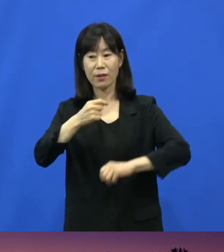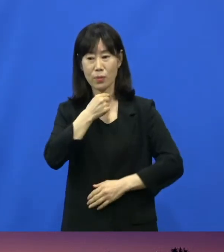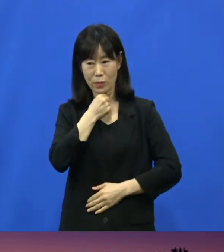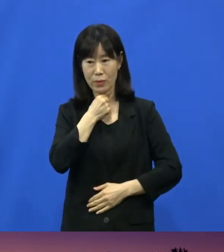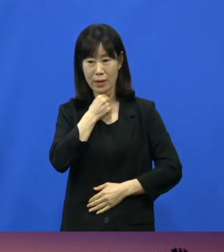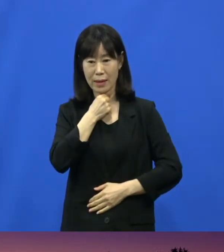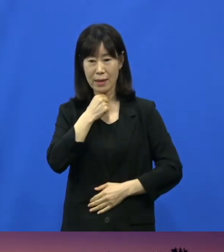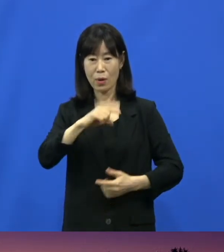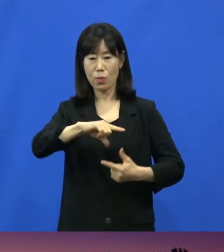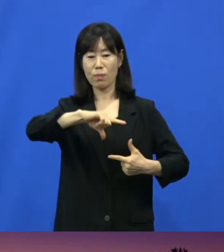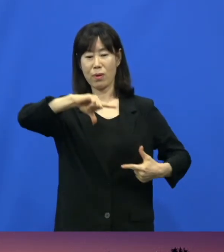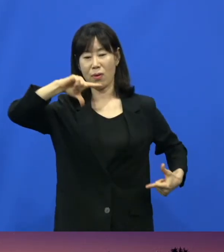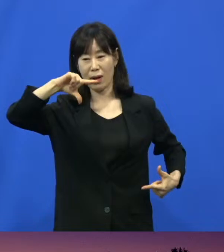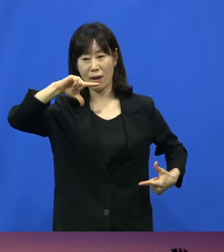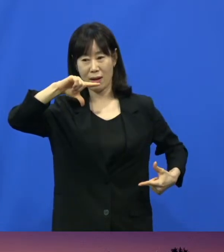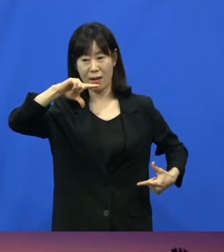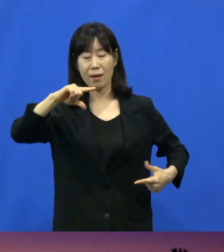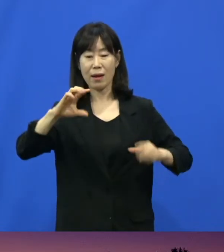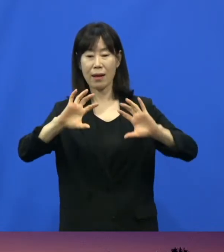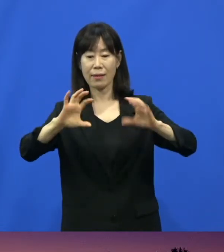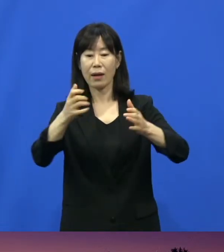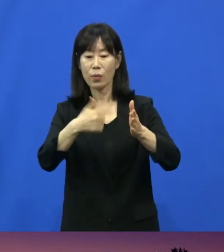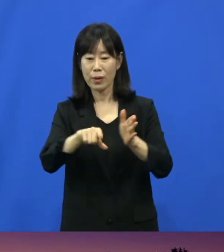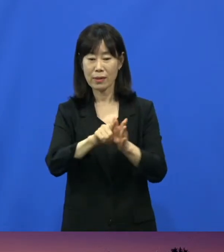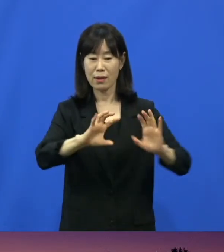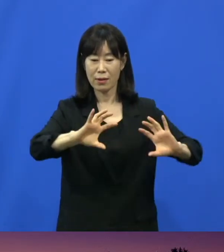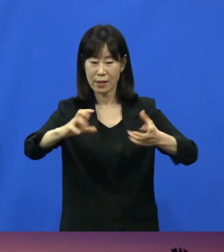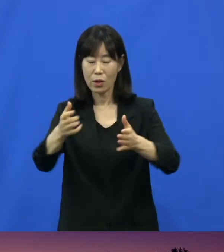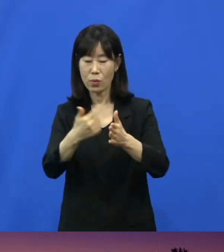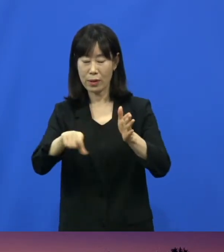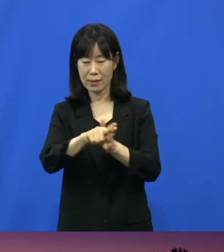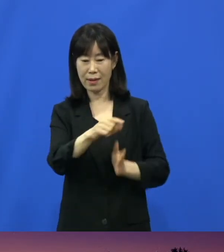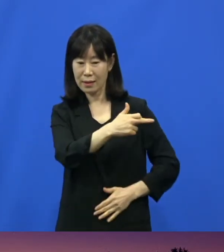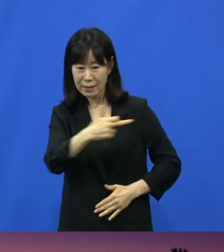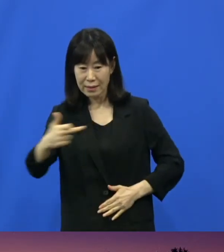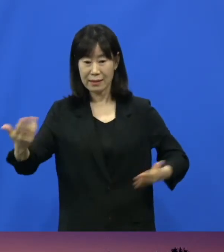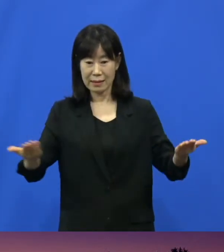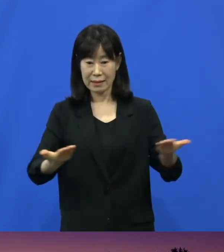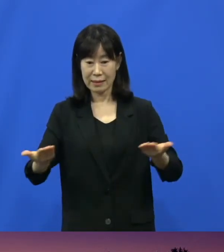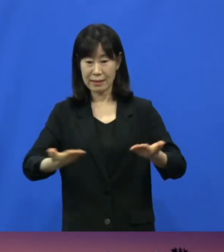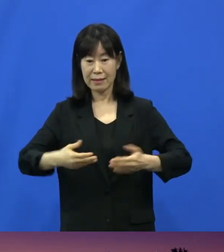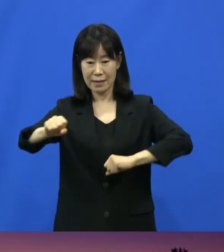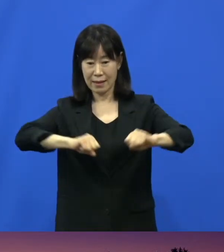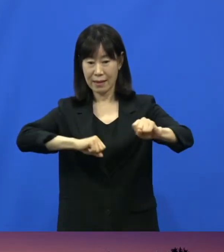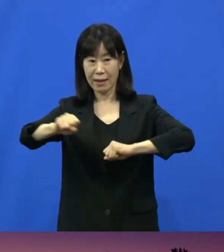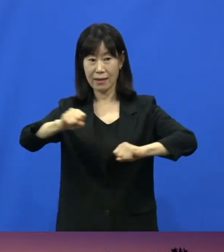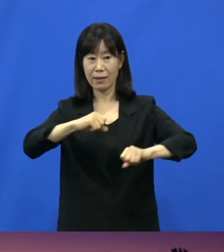좀 큰 일, 나라를 위해서, 세계를 위해서 큰 일을 해보고 싶다.